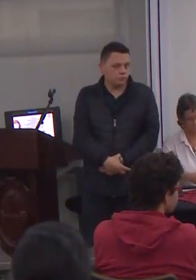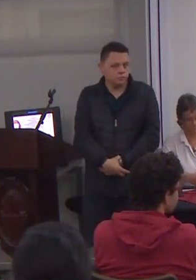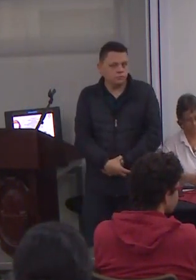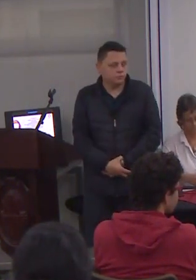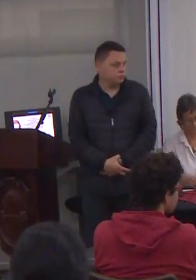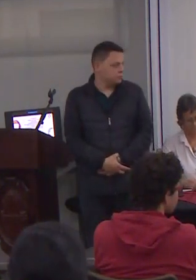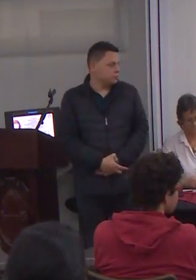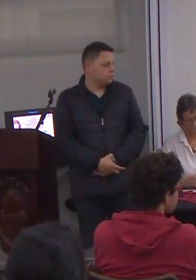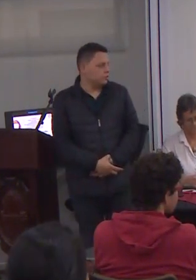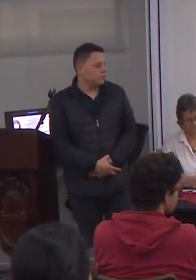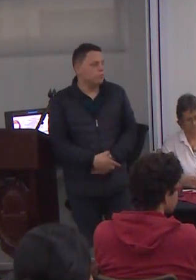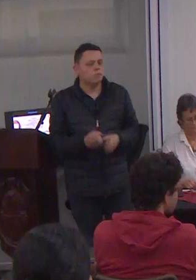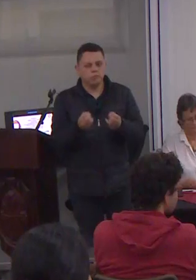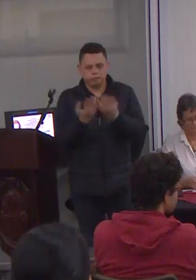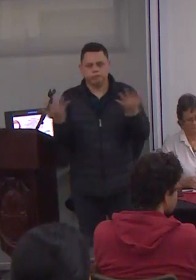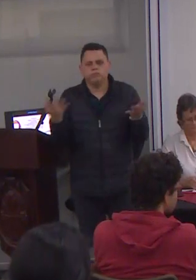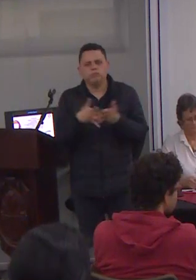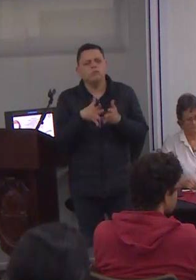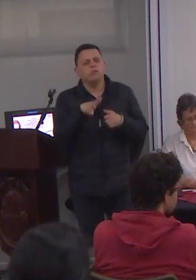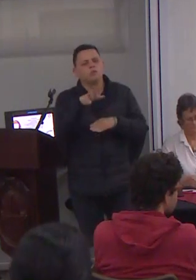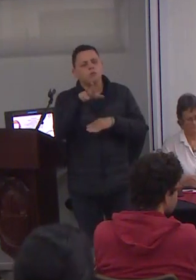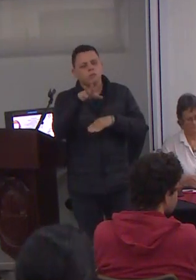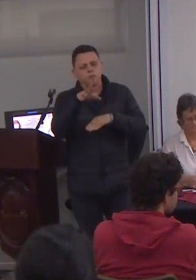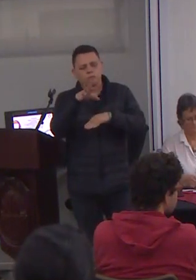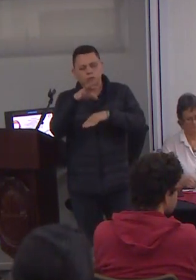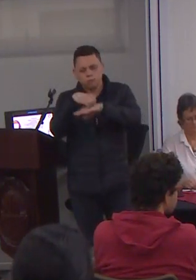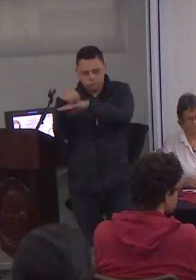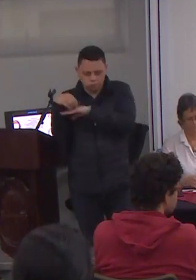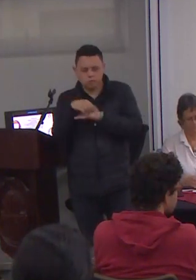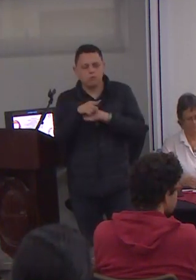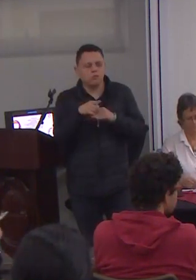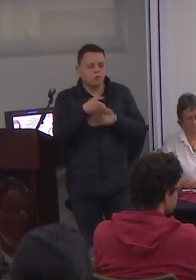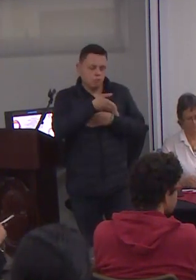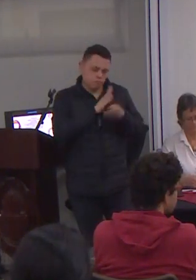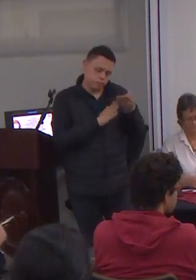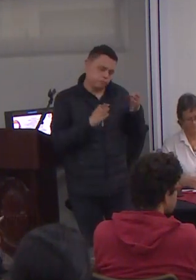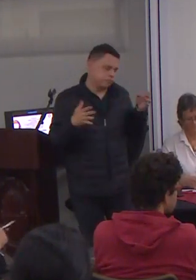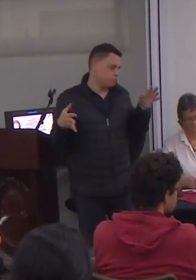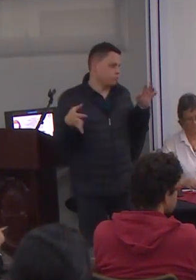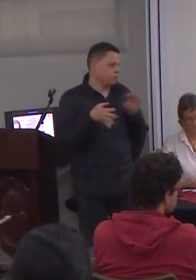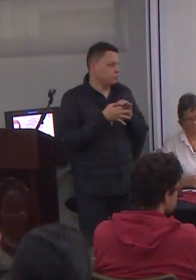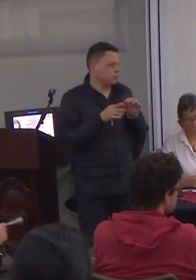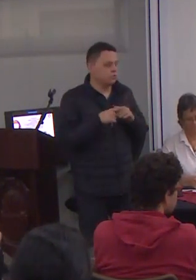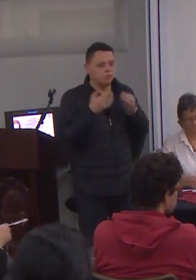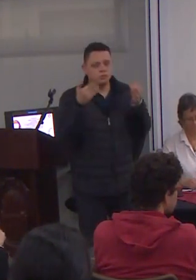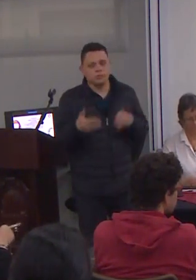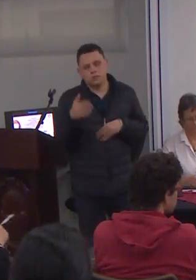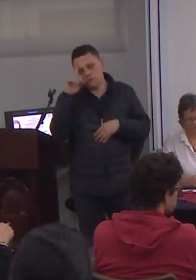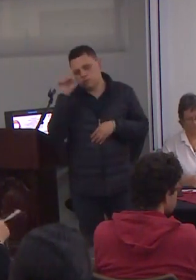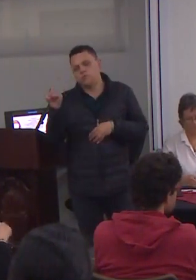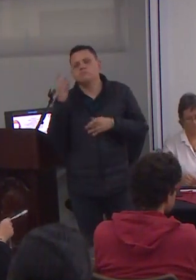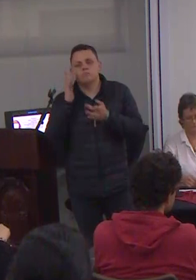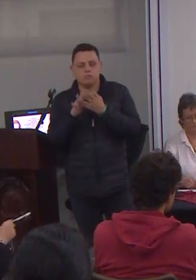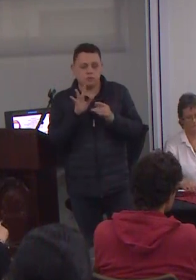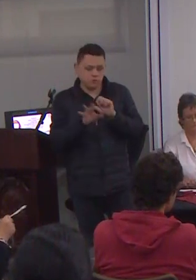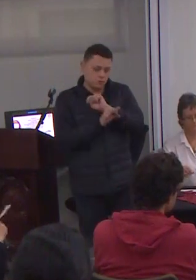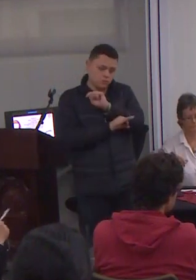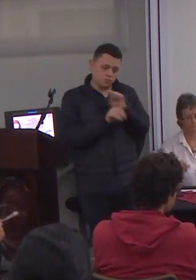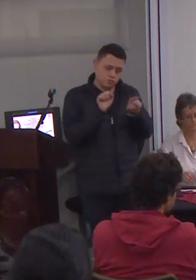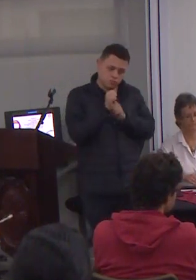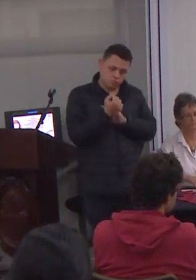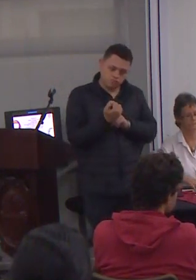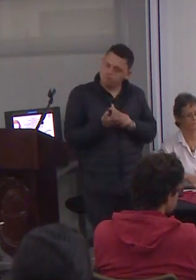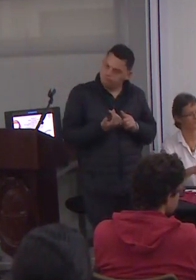realmente existen muchas organizaciones que hacen puente pero están más relacionadas con discapacidad intelectual ustedes